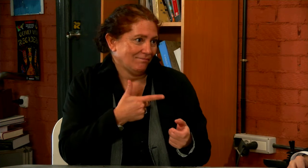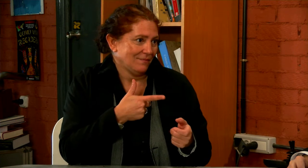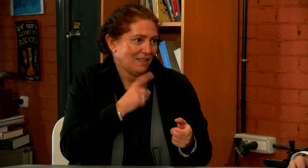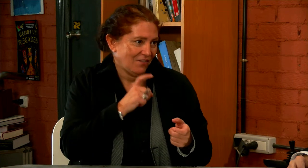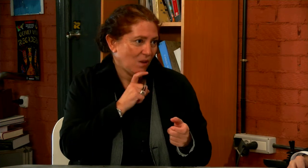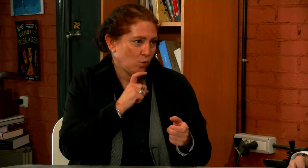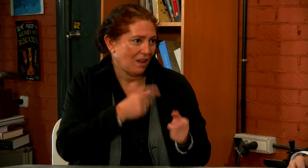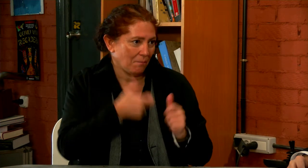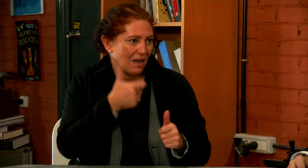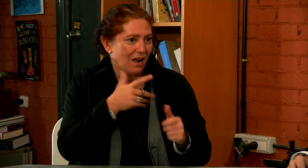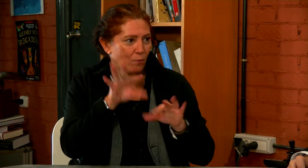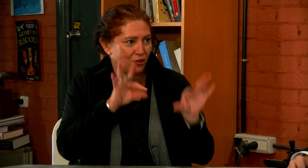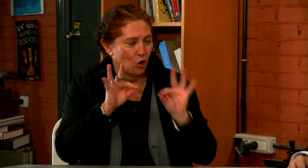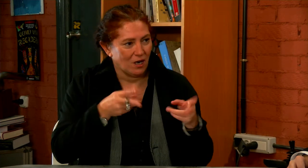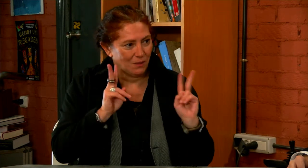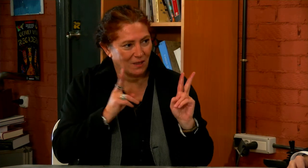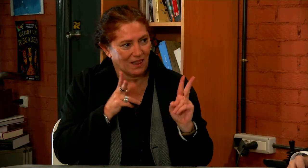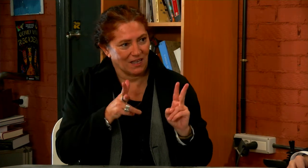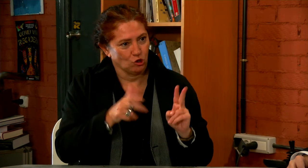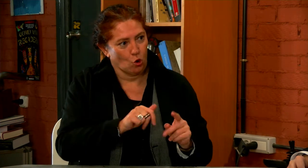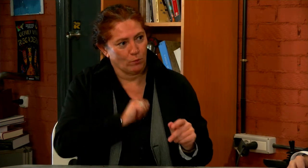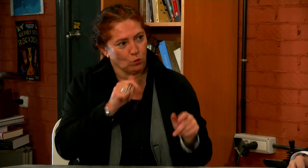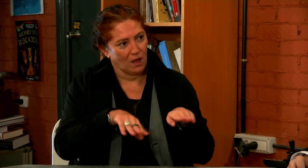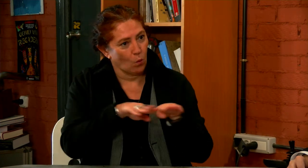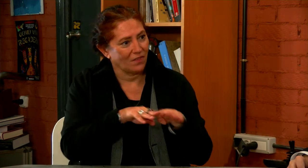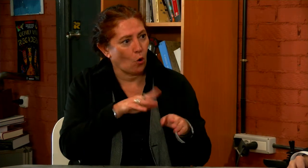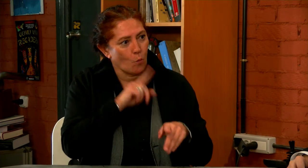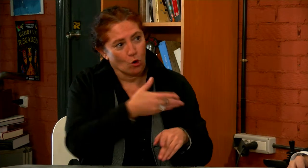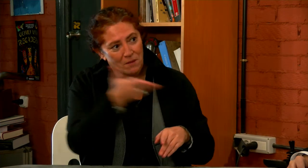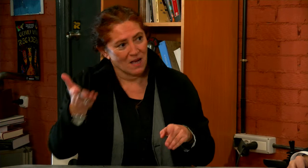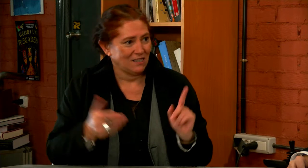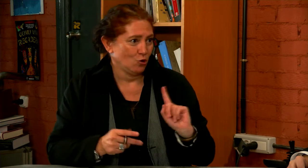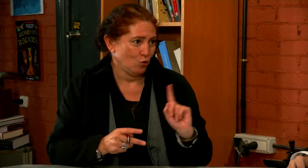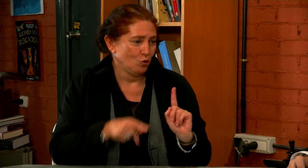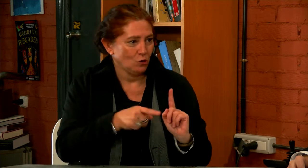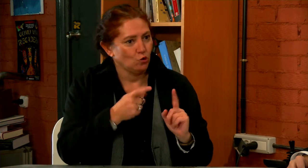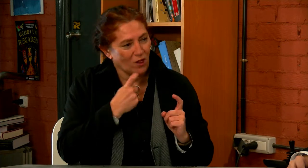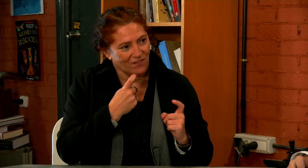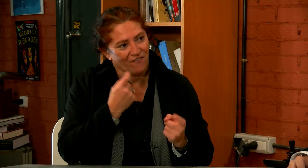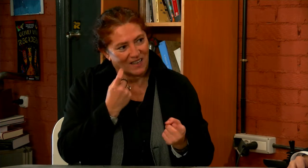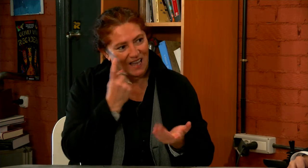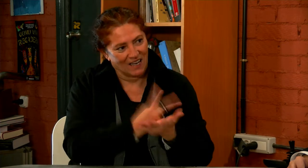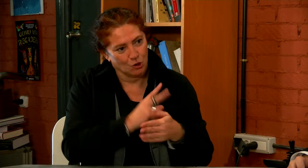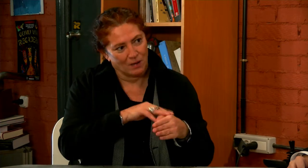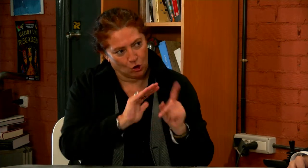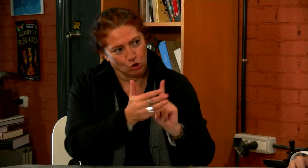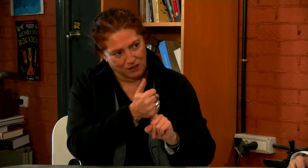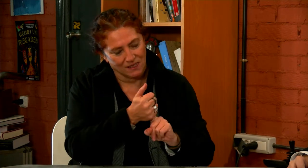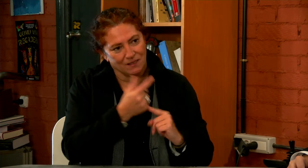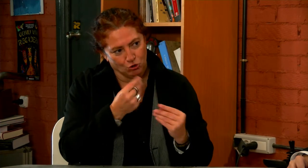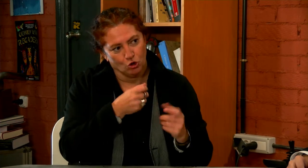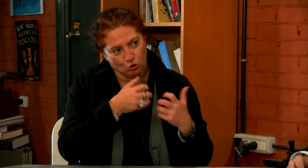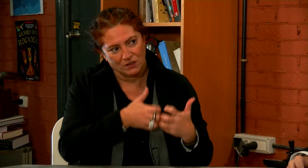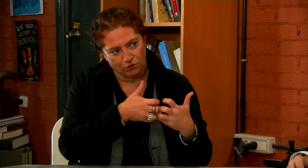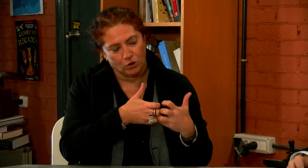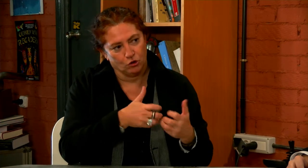de lengua de signos, por lo tanto, una persona sorda no puede acceder a esos cursos y no tiene opción en igualdad de oportunidades que el resto de